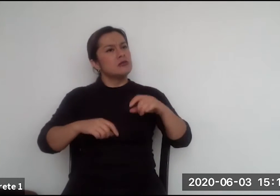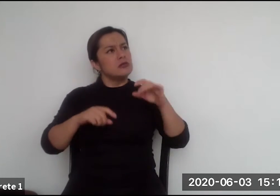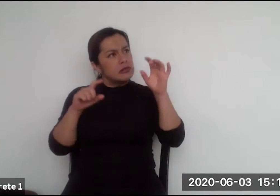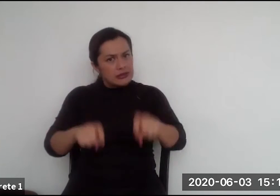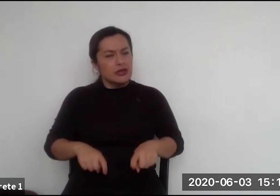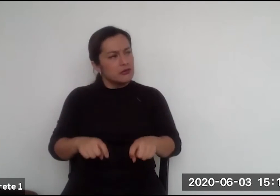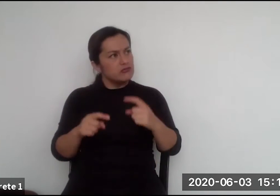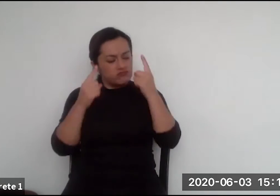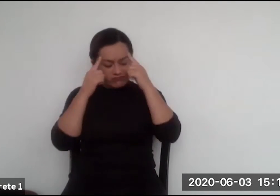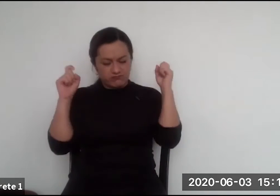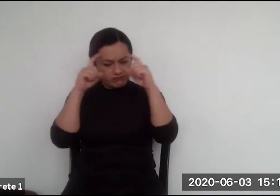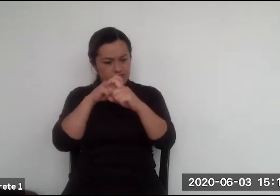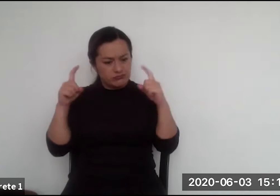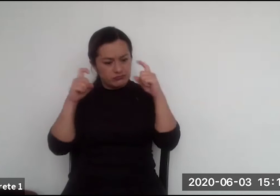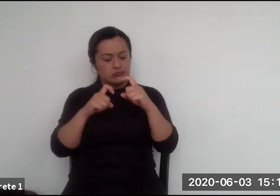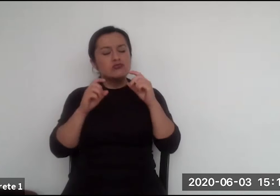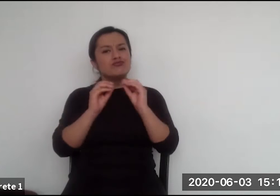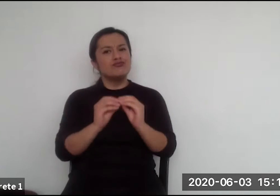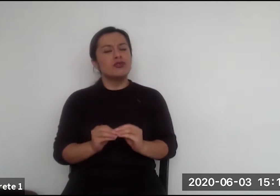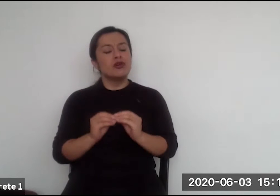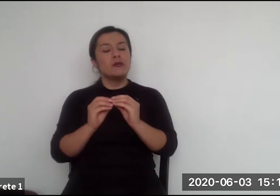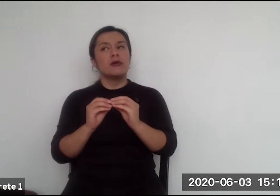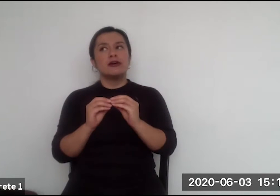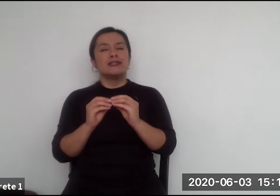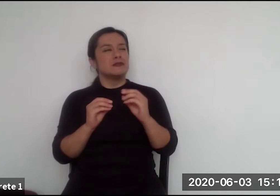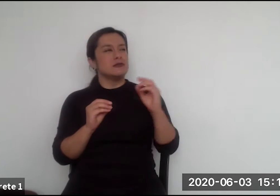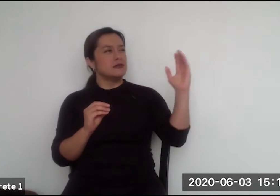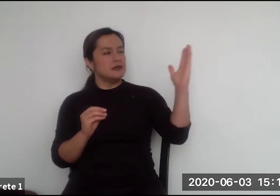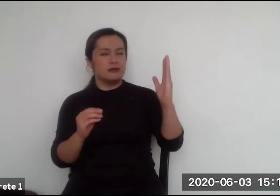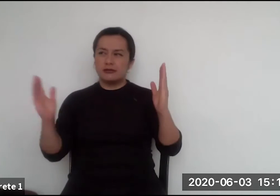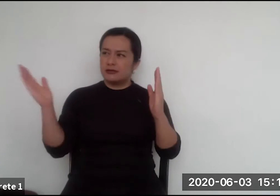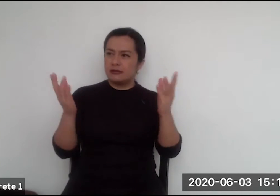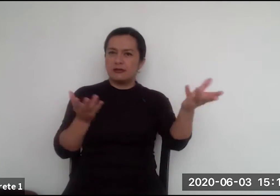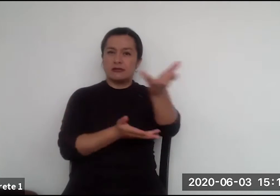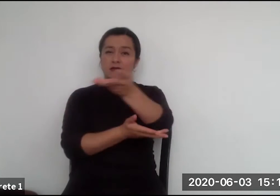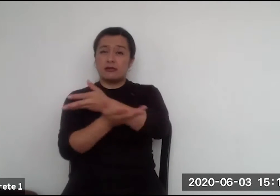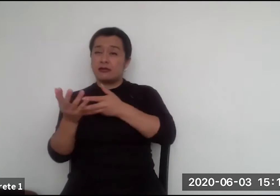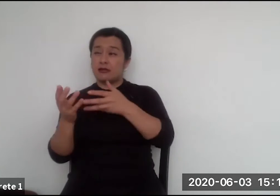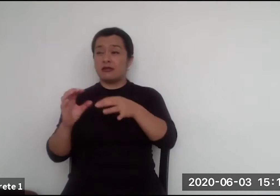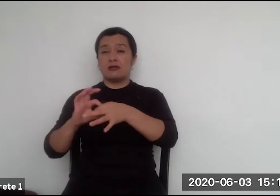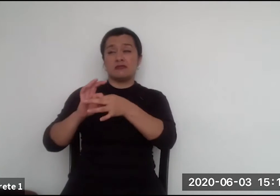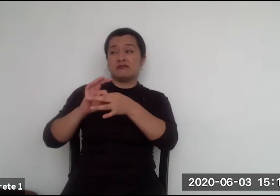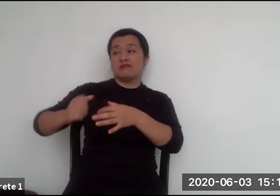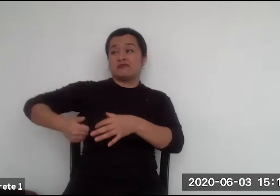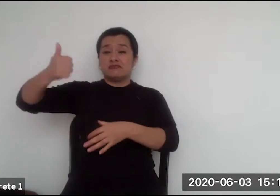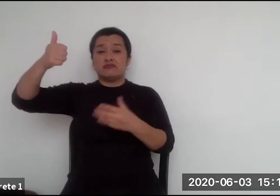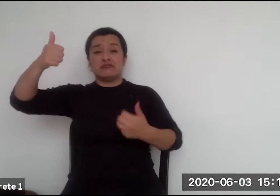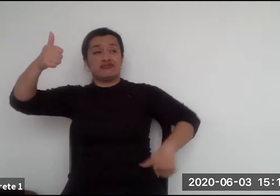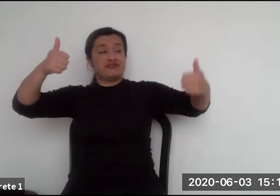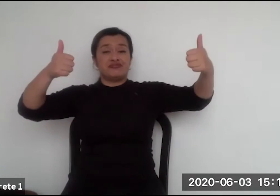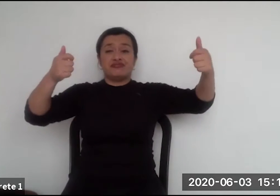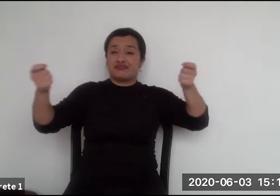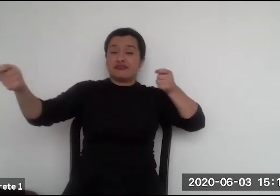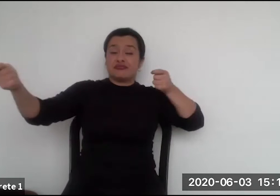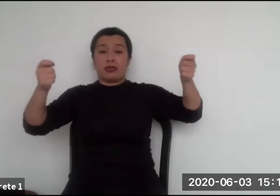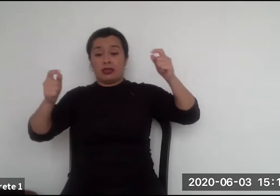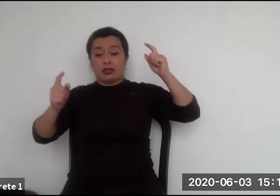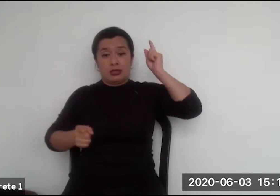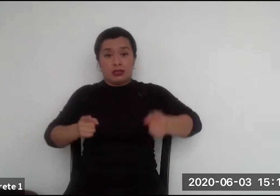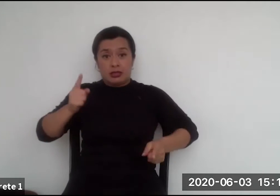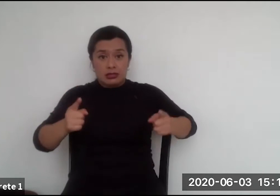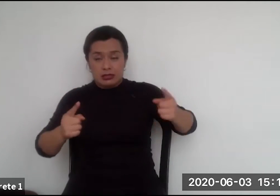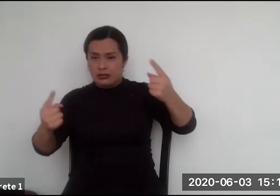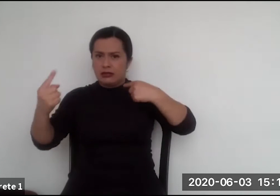deberíamos leer son esas relaciones de biopoder dirigidos, nuevamente